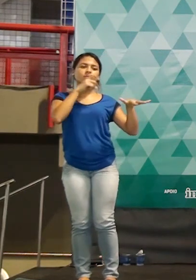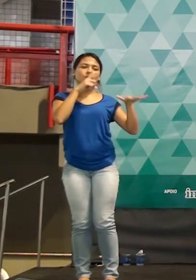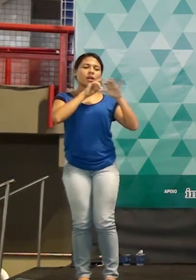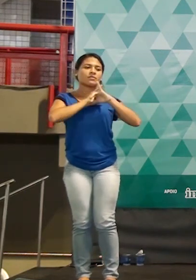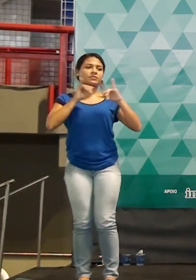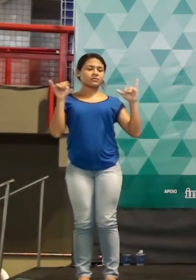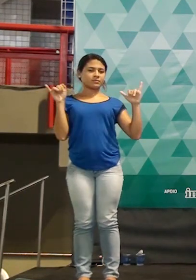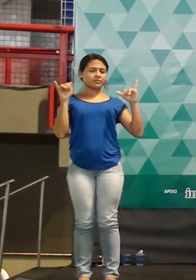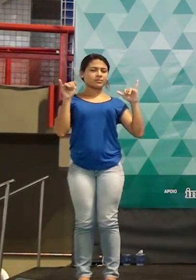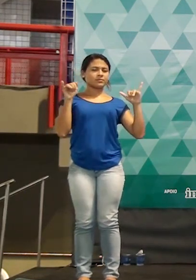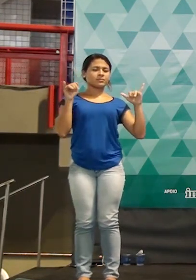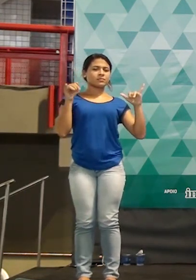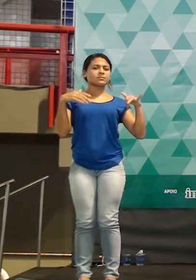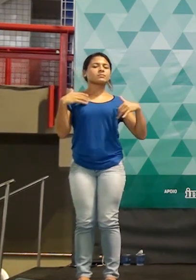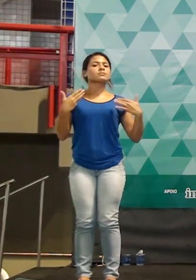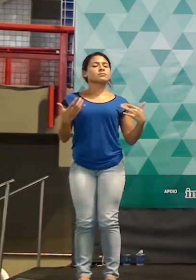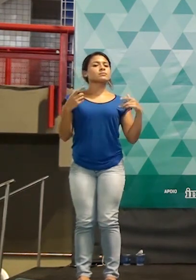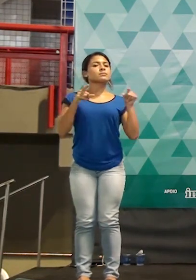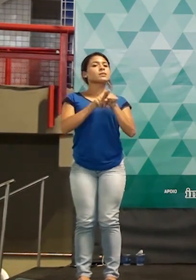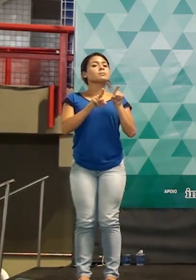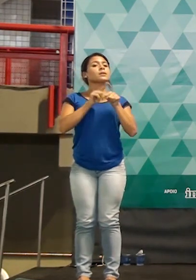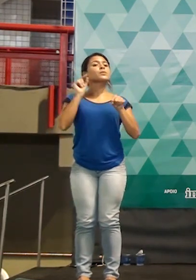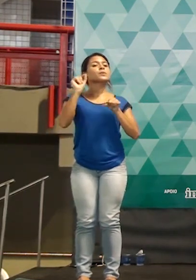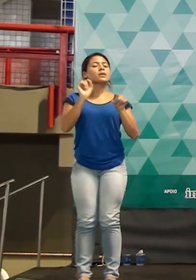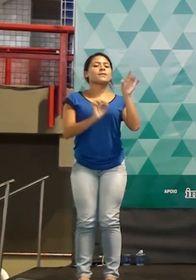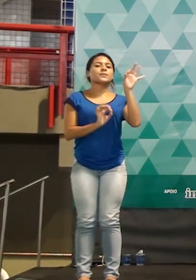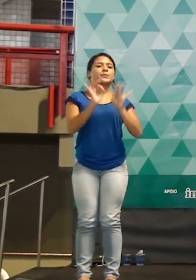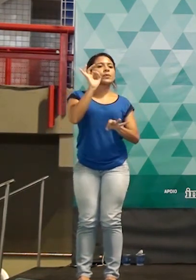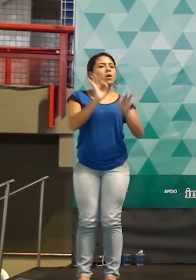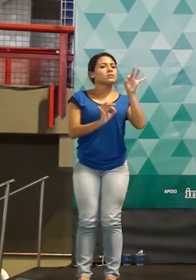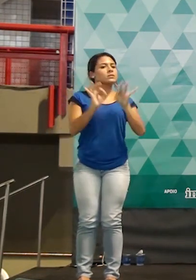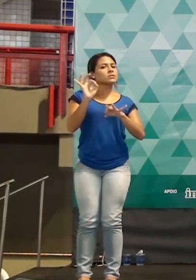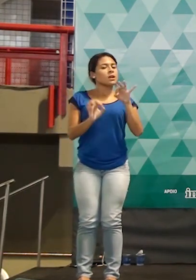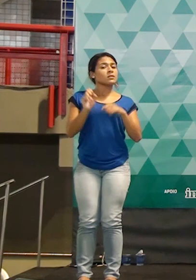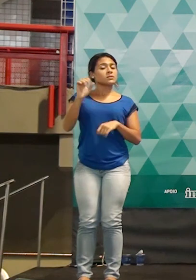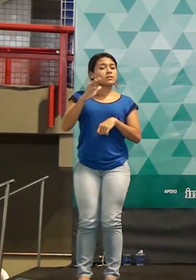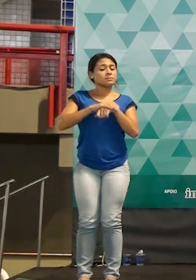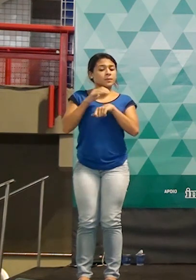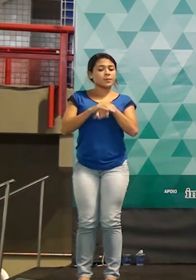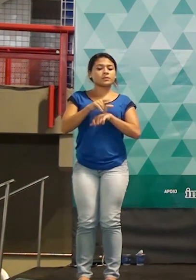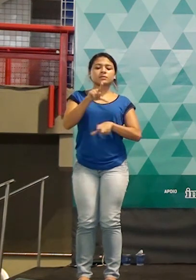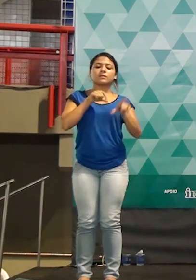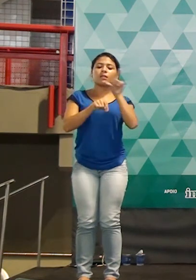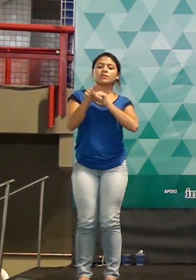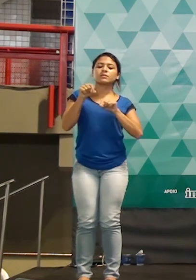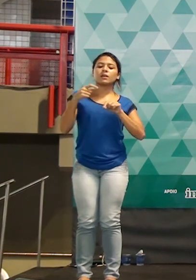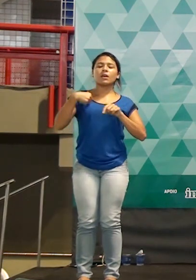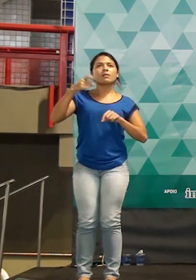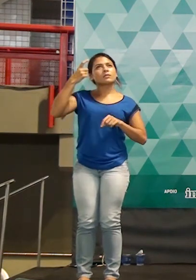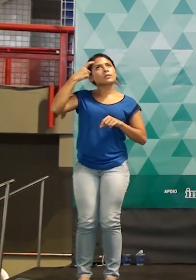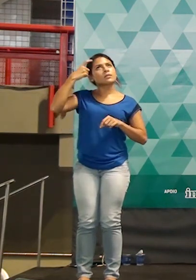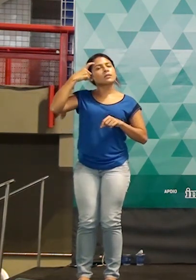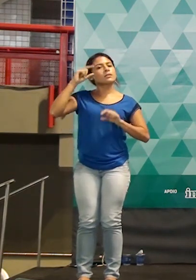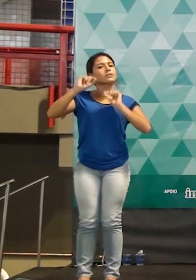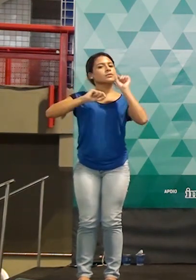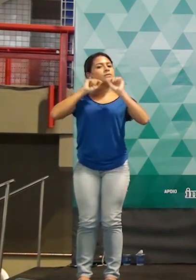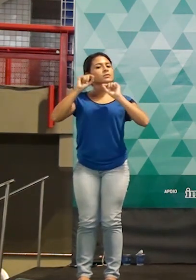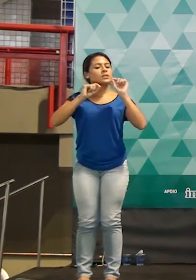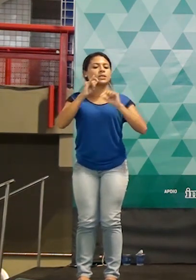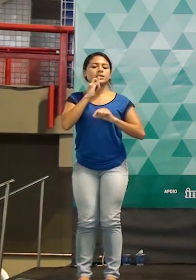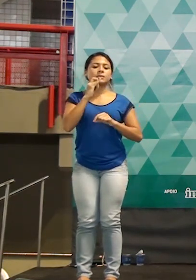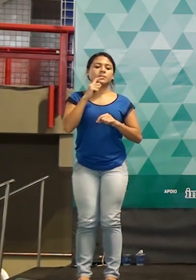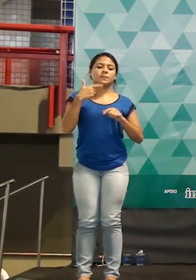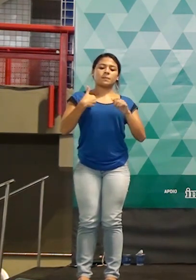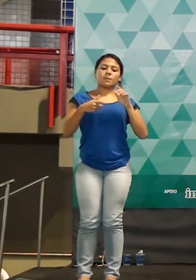outra área do conhecimento. Organizar. Se eu selecionei as ideias, aí eu digo, essa daqui eu vou trabalhar em